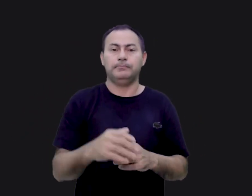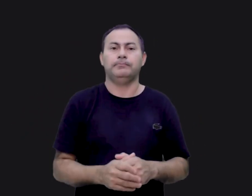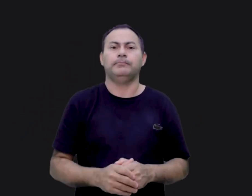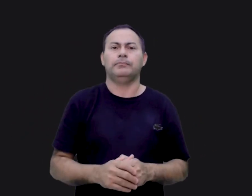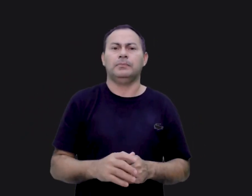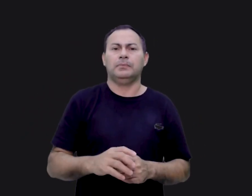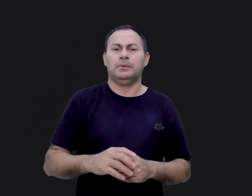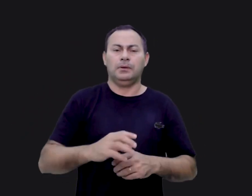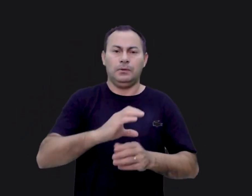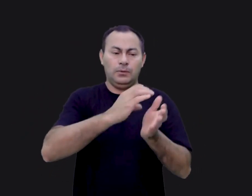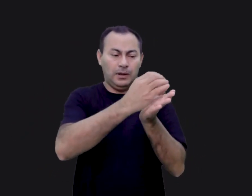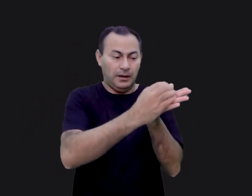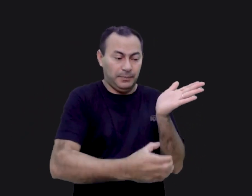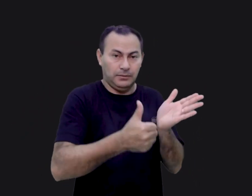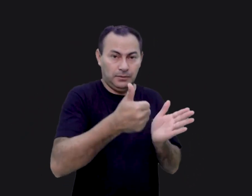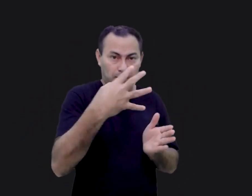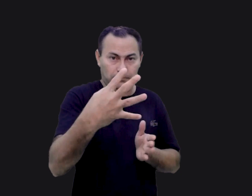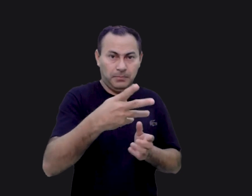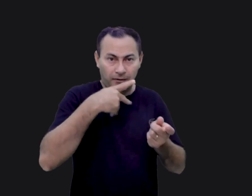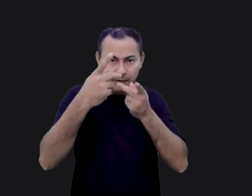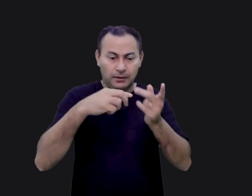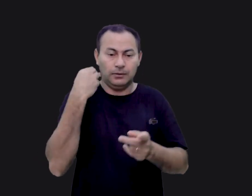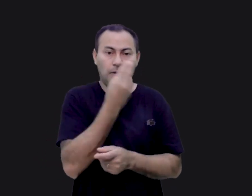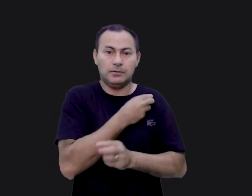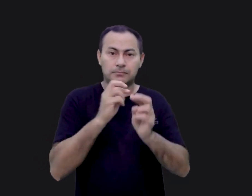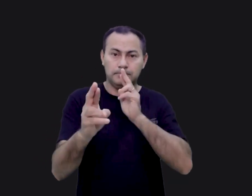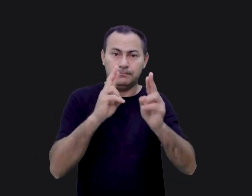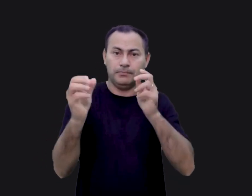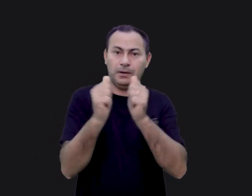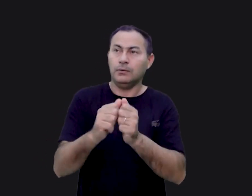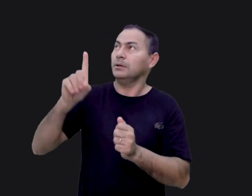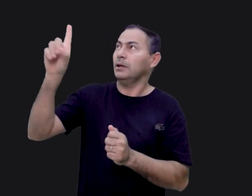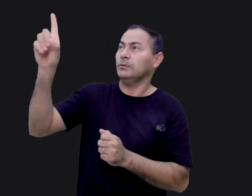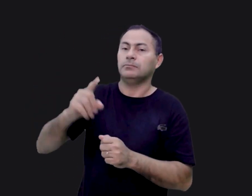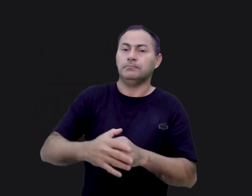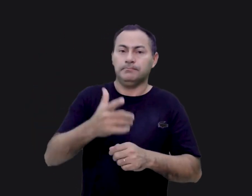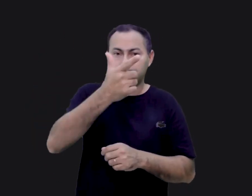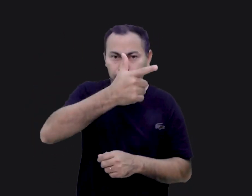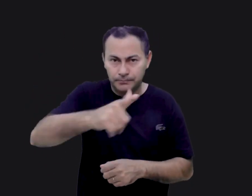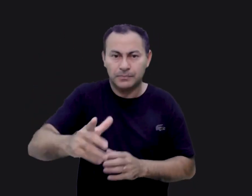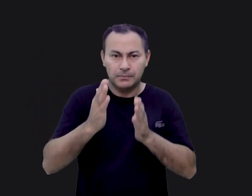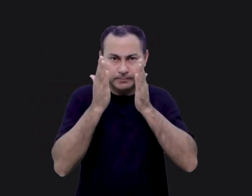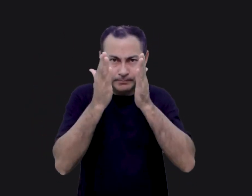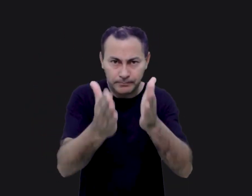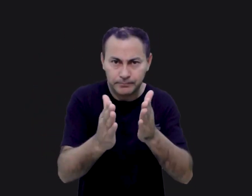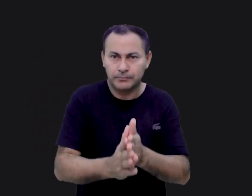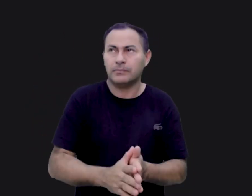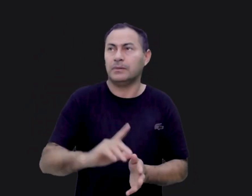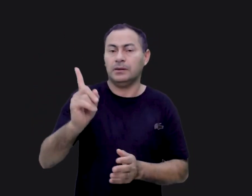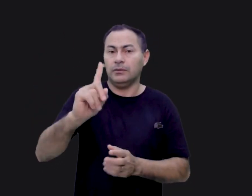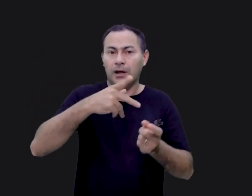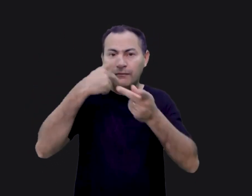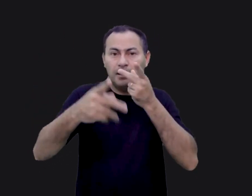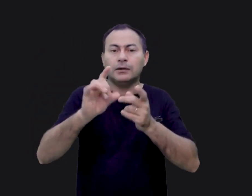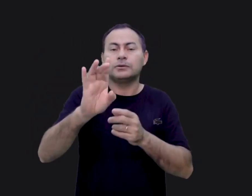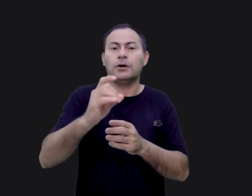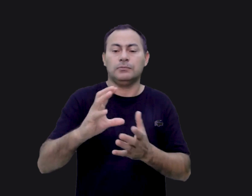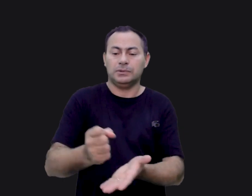escolha. O capítulo 14 está falando sobre nosso relacionamento com Deus. Mais uma vez quero enfatizar que ele não está falando